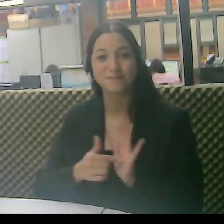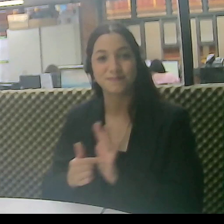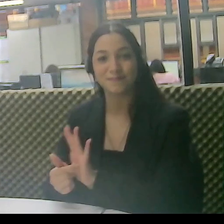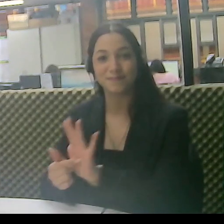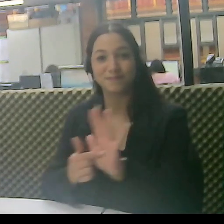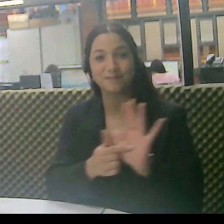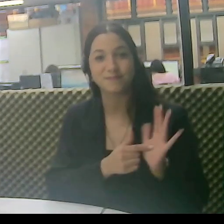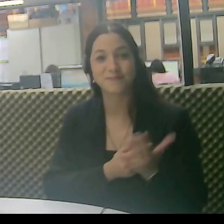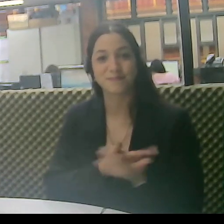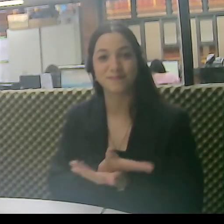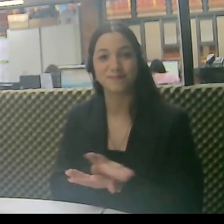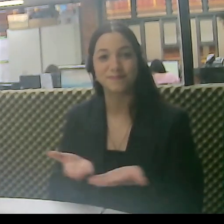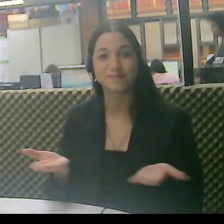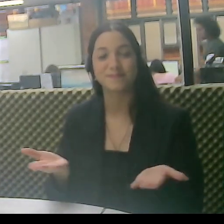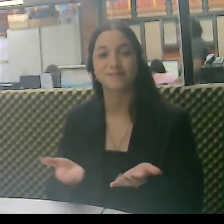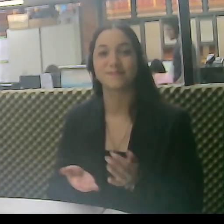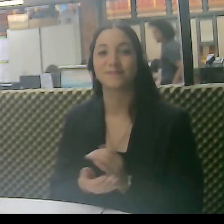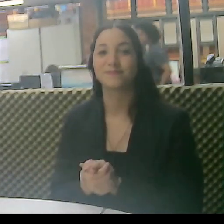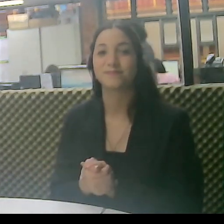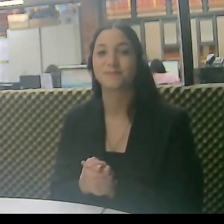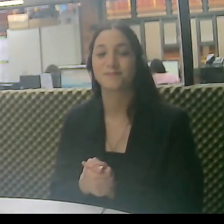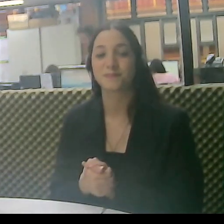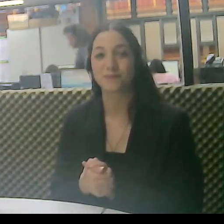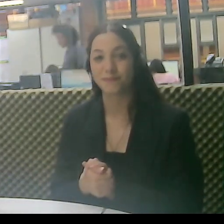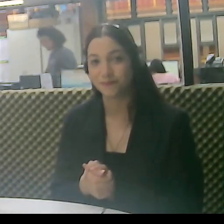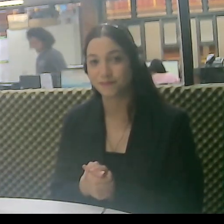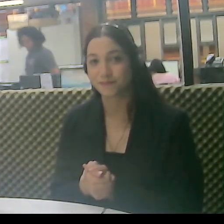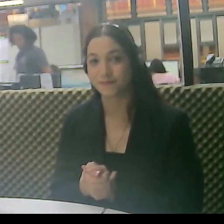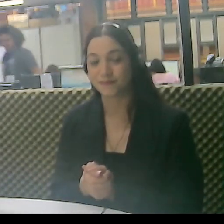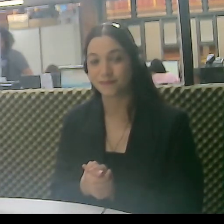Uberlândia no ar pra você.